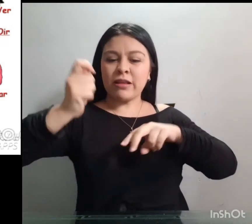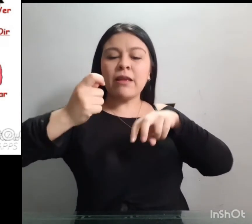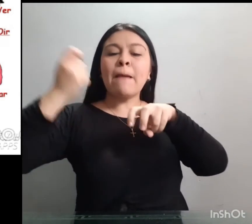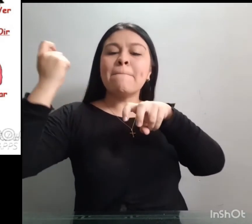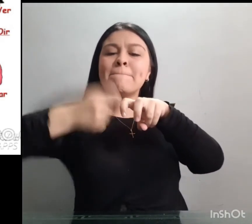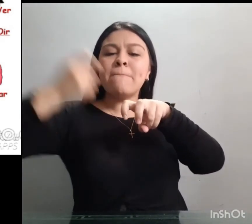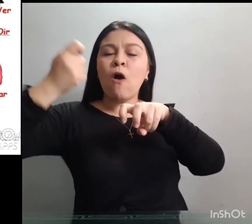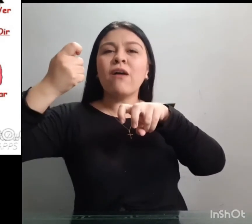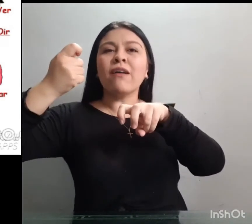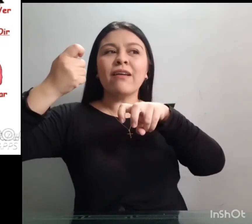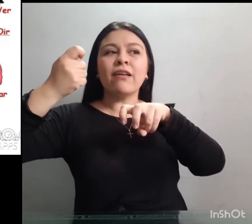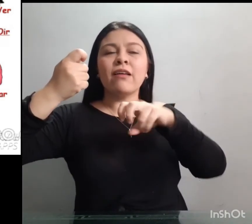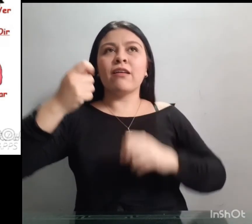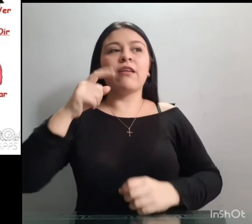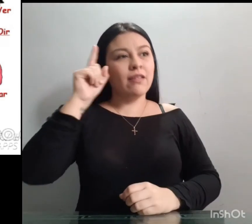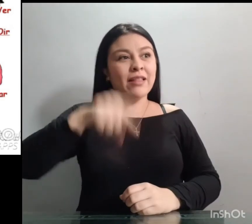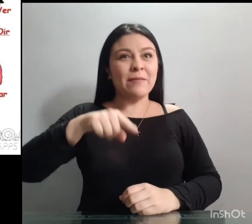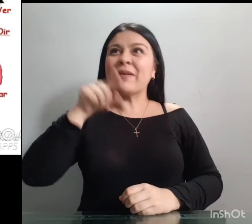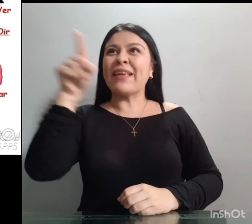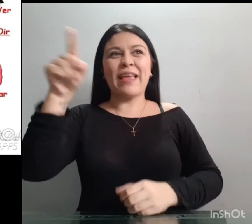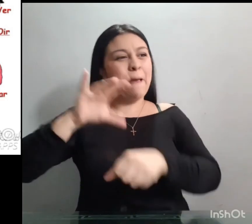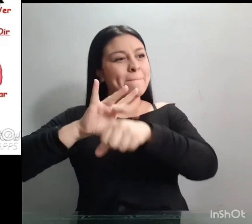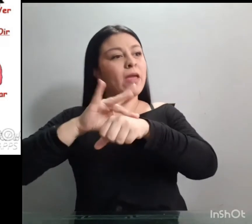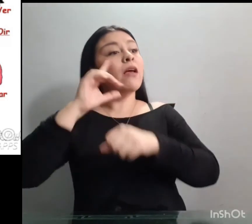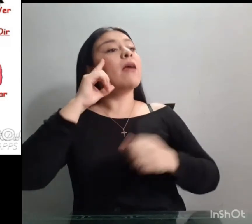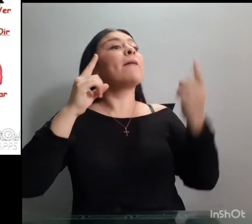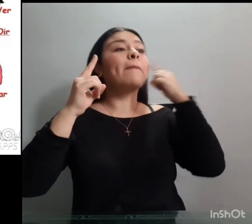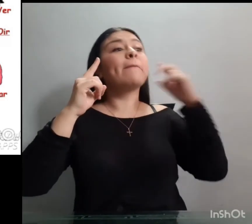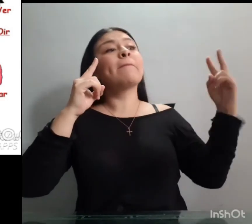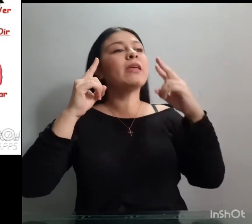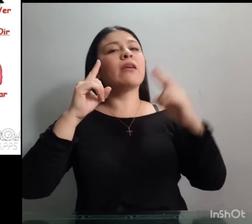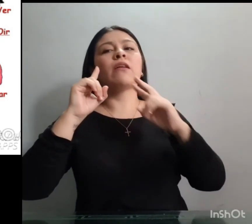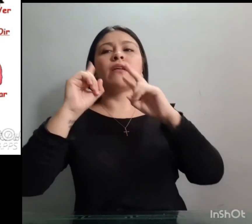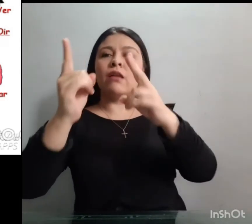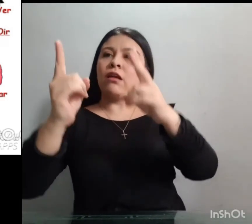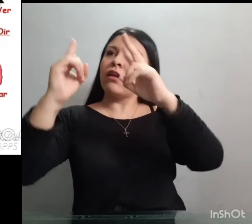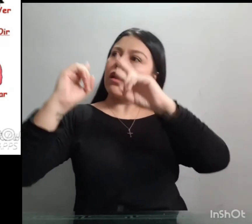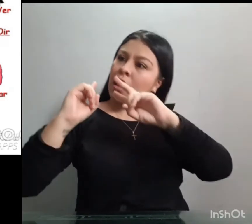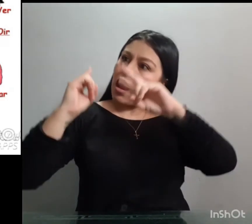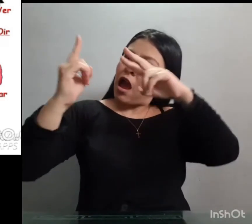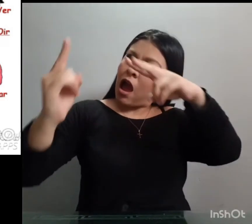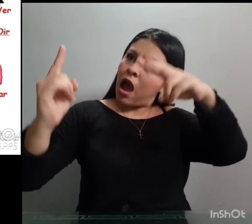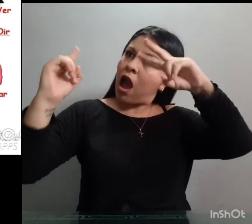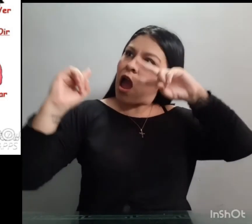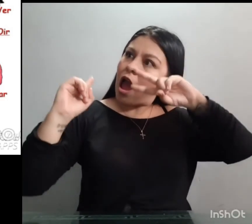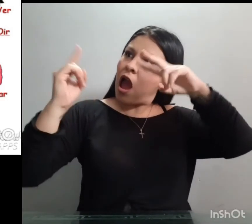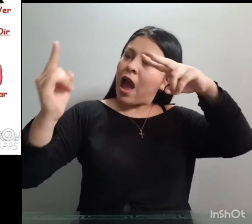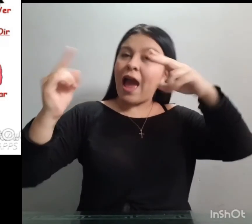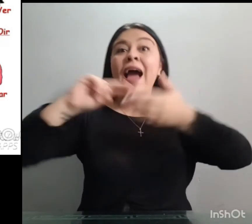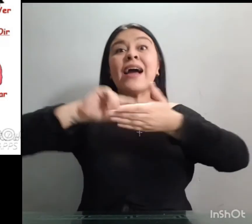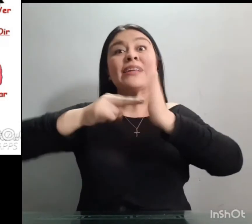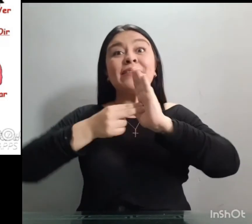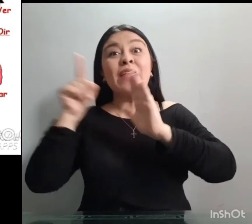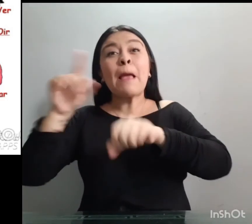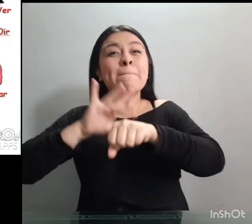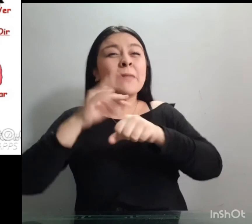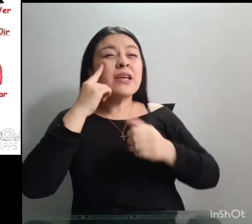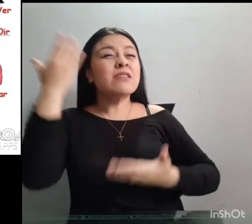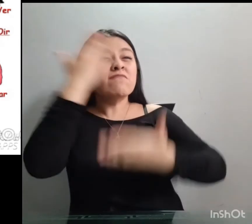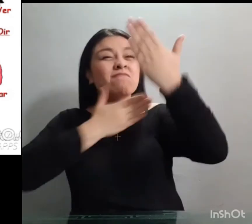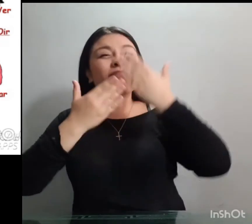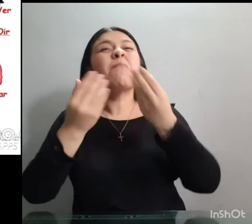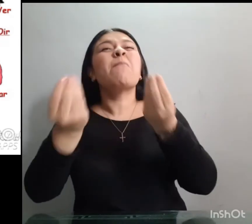mire fijamente el dedo índice que mueve de un lado a otro, en ese momento él está examinando el sistema nervioso de